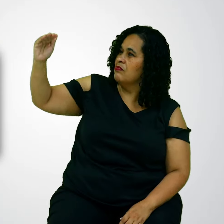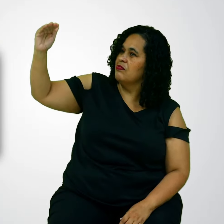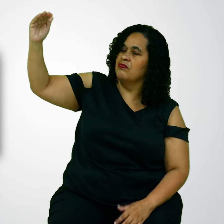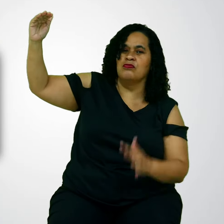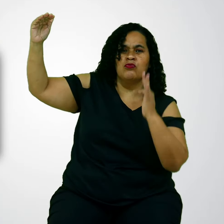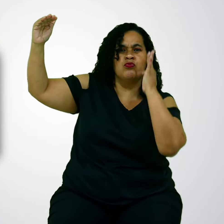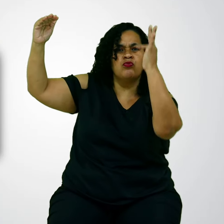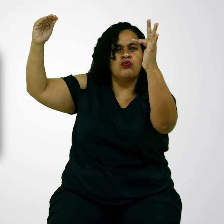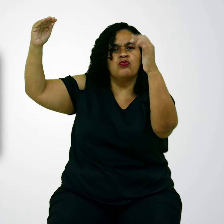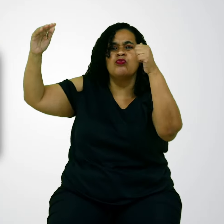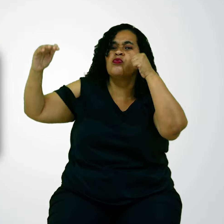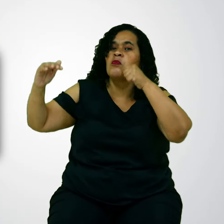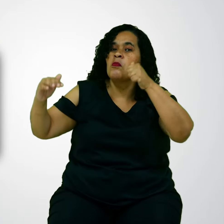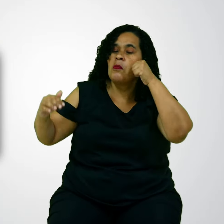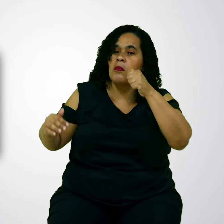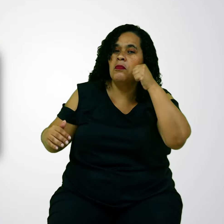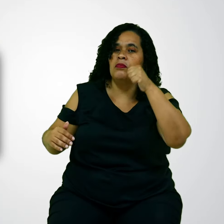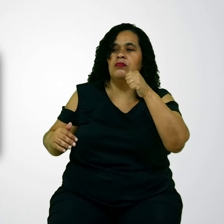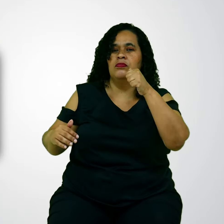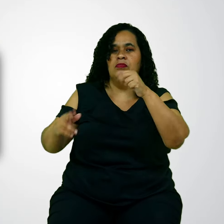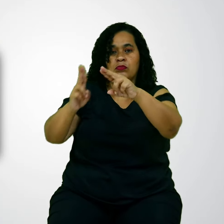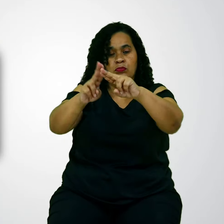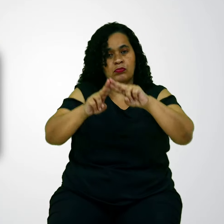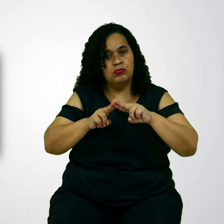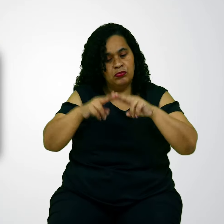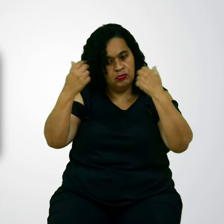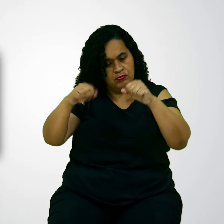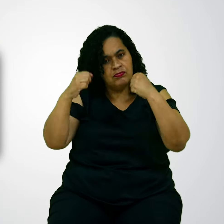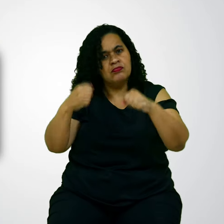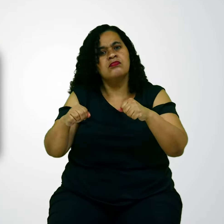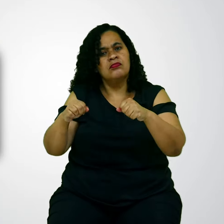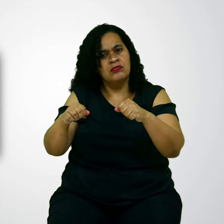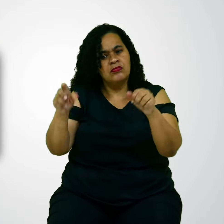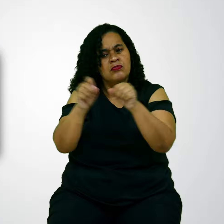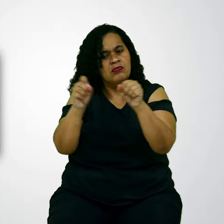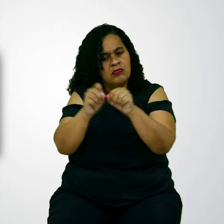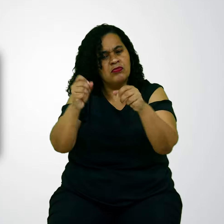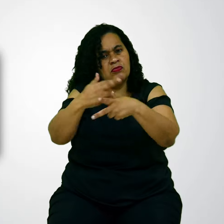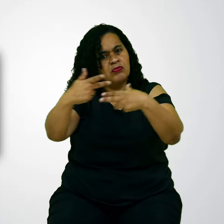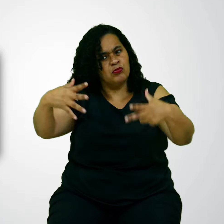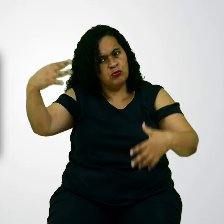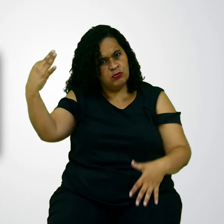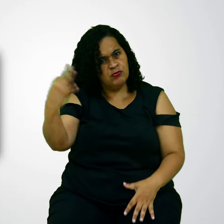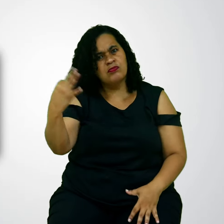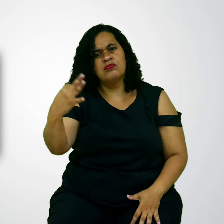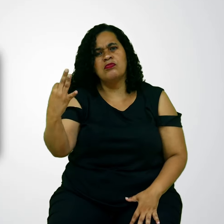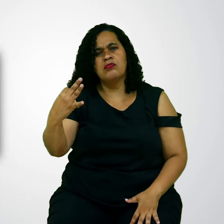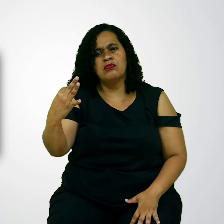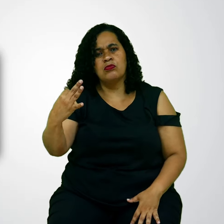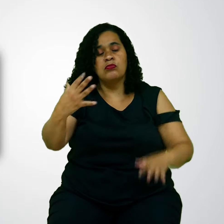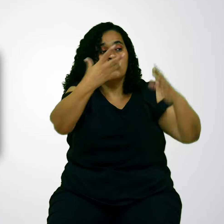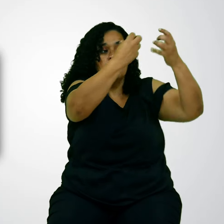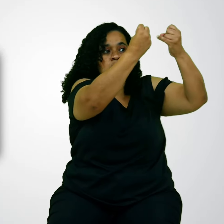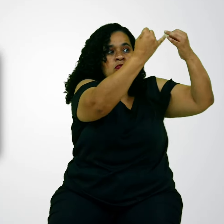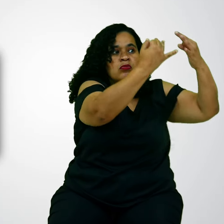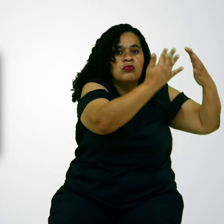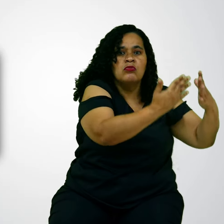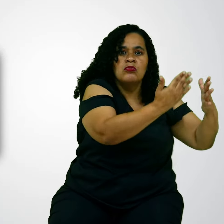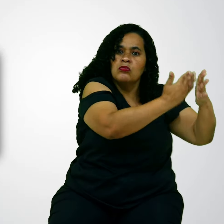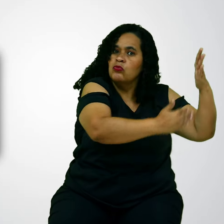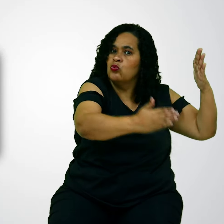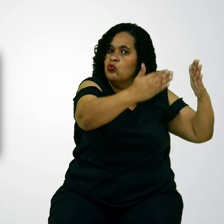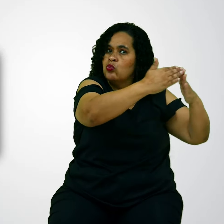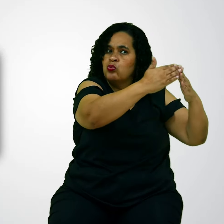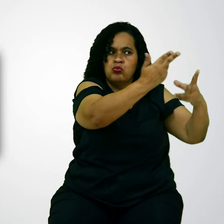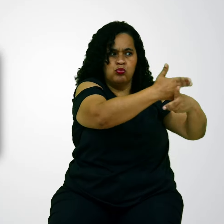adulta. Você precisa fazer as coisas corretas, porque senão tem um lago de fogo. Expliquei o lago de fogo, né? Apocalipse 20, do 11 a